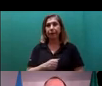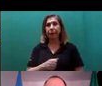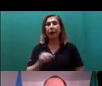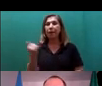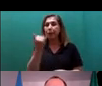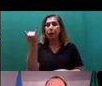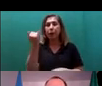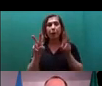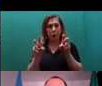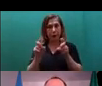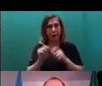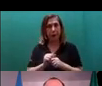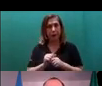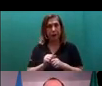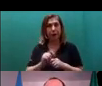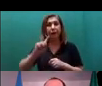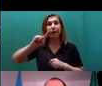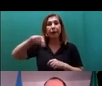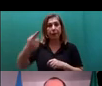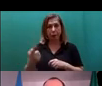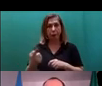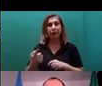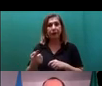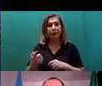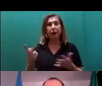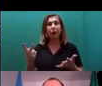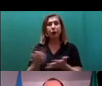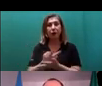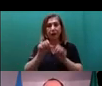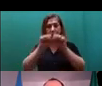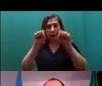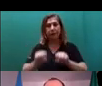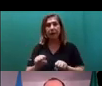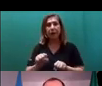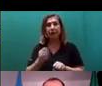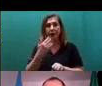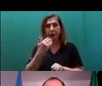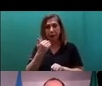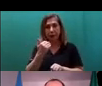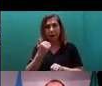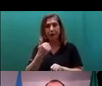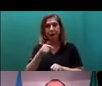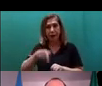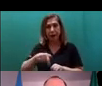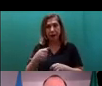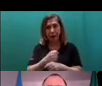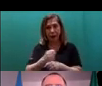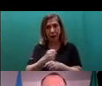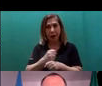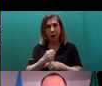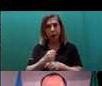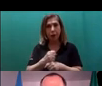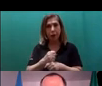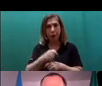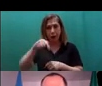prioritário, sobretudo depois da cúpula mundial dos sistemas alimentares, que aconteceu neste ano e finalizou no mês